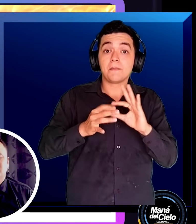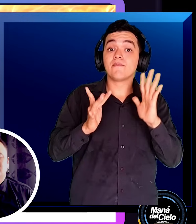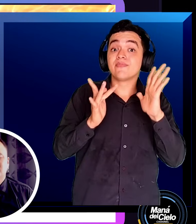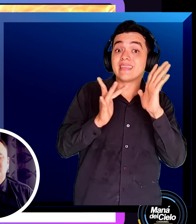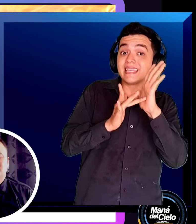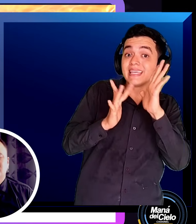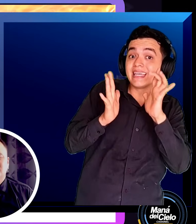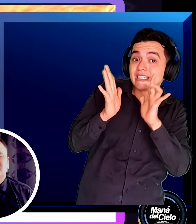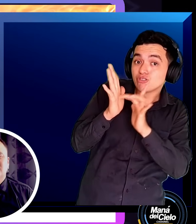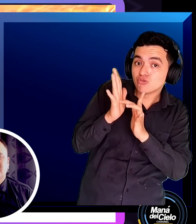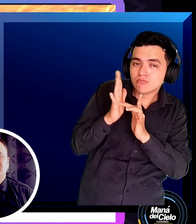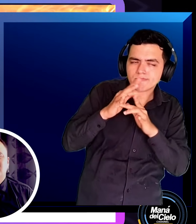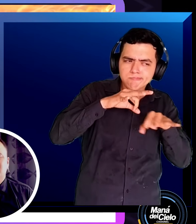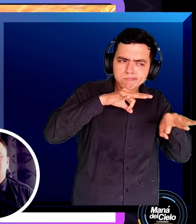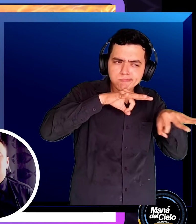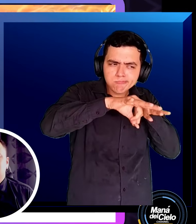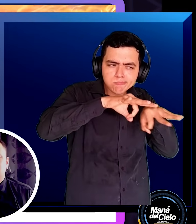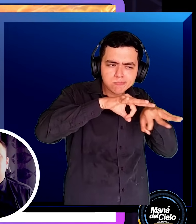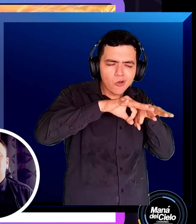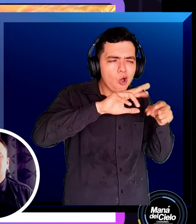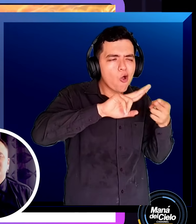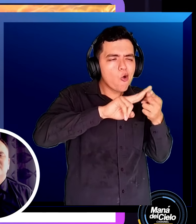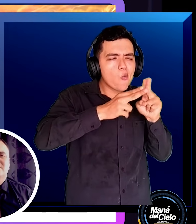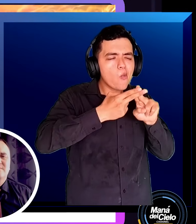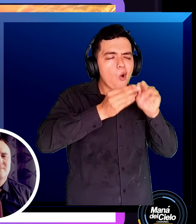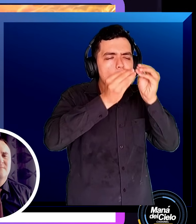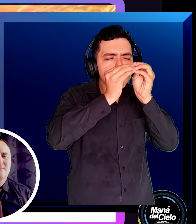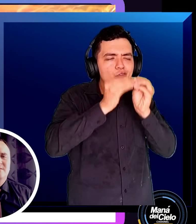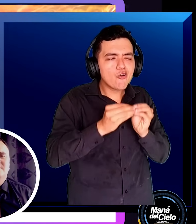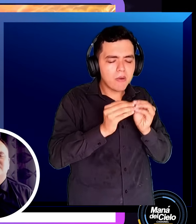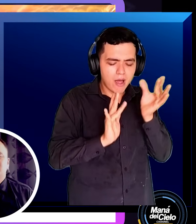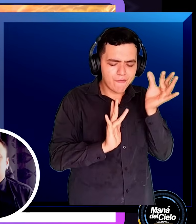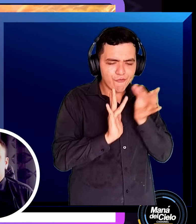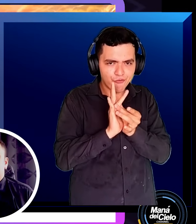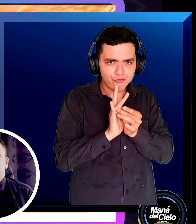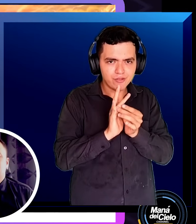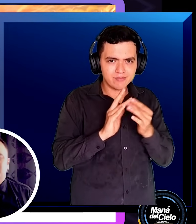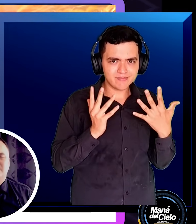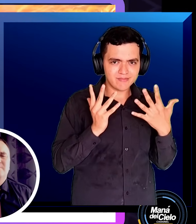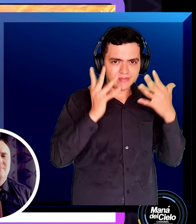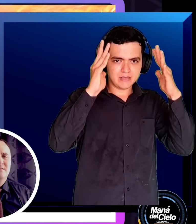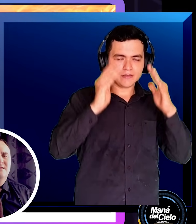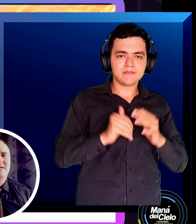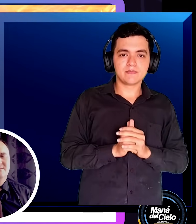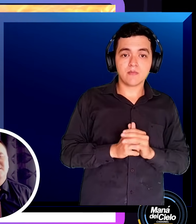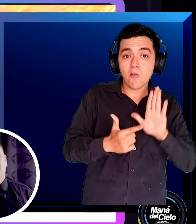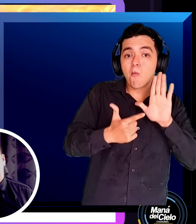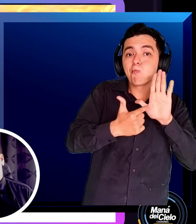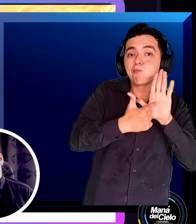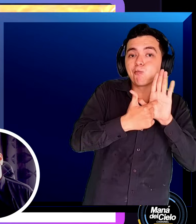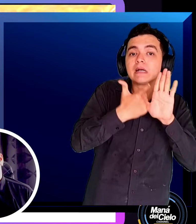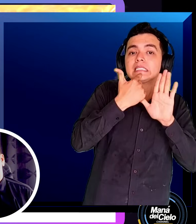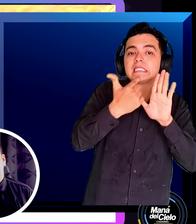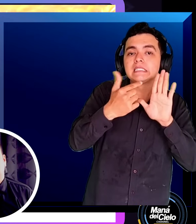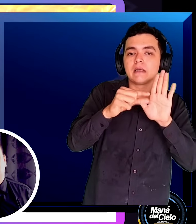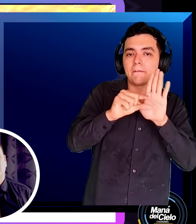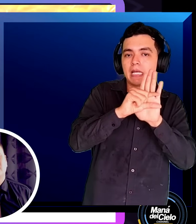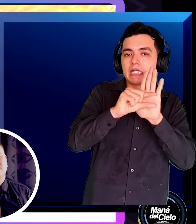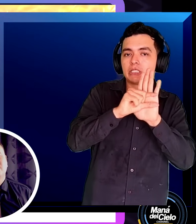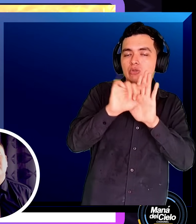llegará el día en que ayunarán y estarán de luto.